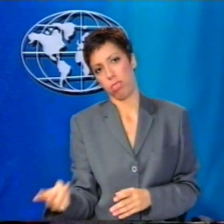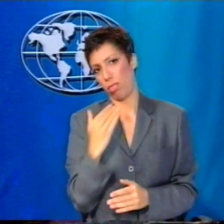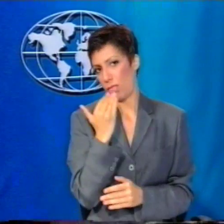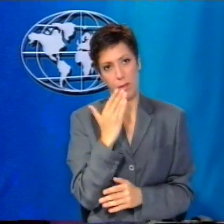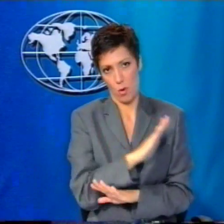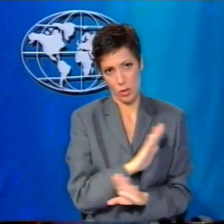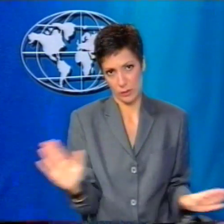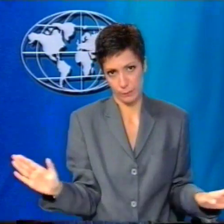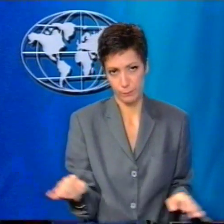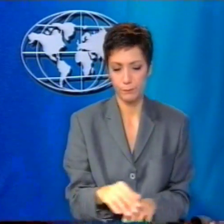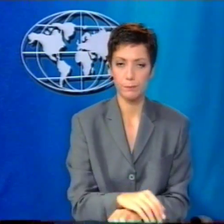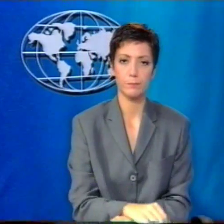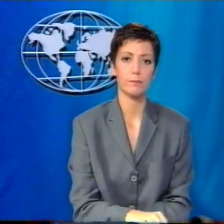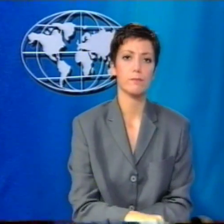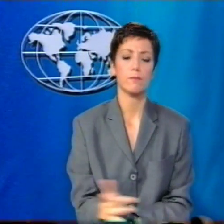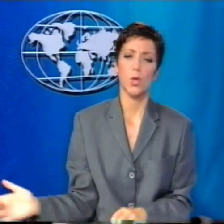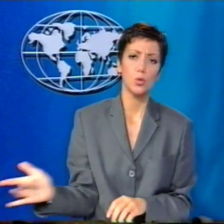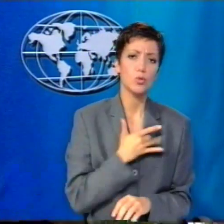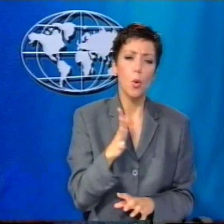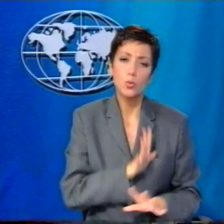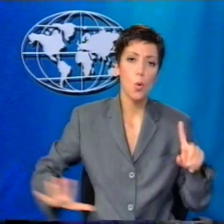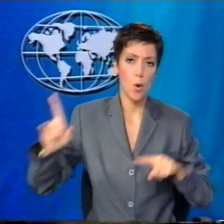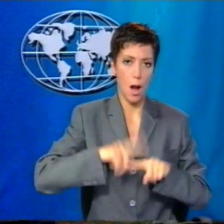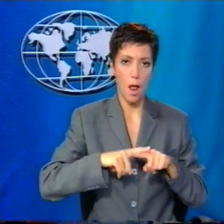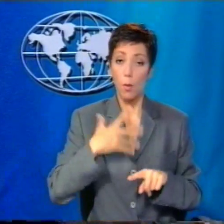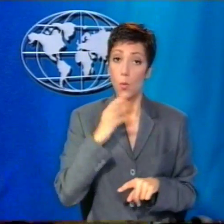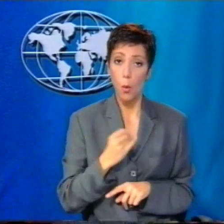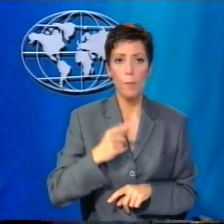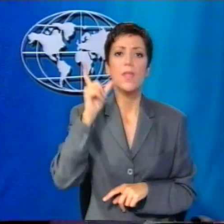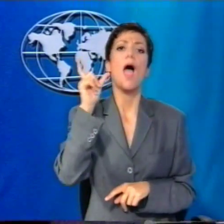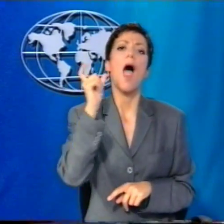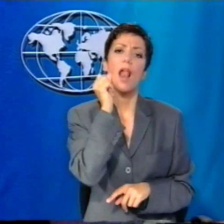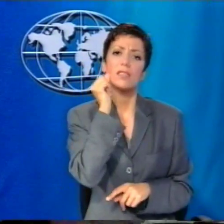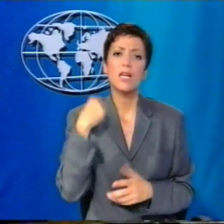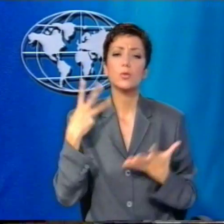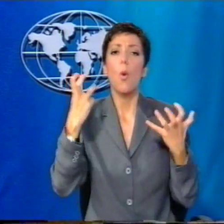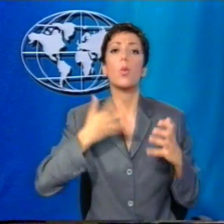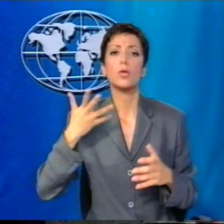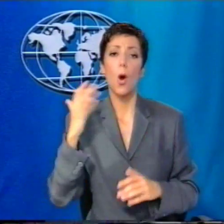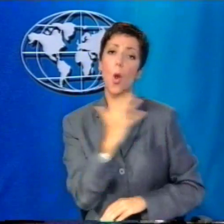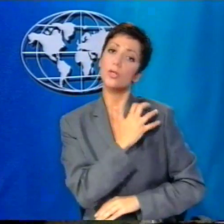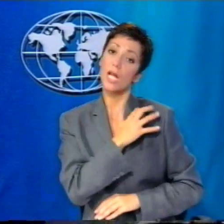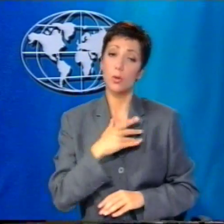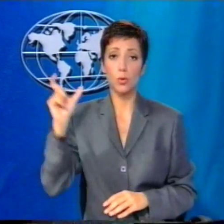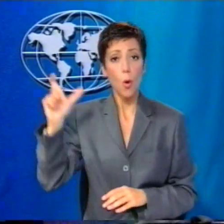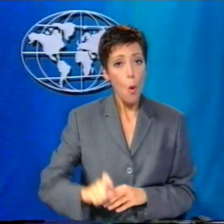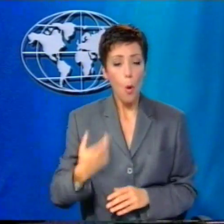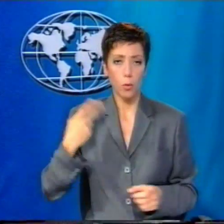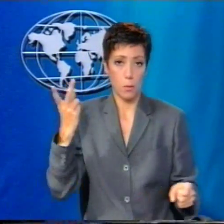Σοκ έχει προκαλέσει στον Πανελλήνιο ο θάνατος του 80χρονου υποστράτηγου Δημήτρη Παναγιωτίδη από καυτό νερό που έριξε στα γεννητικά του όργανα